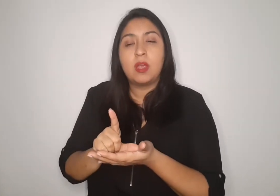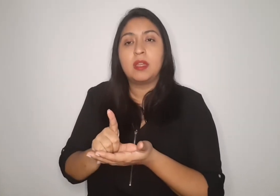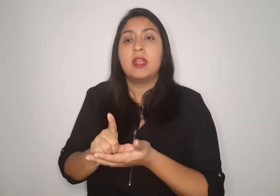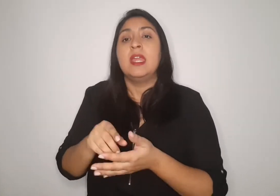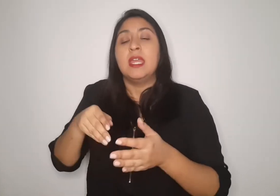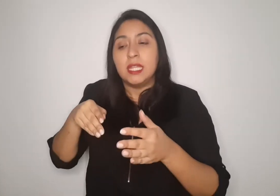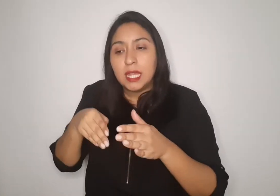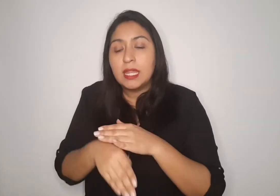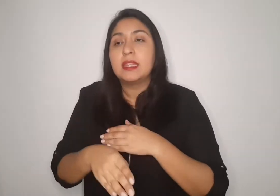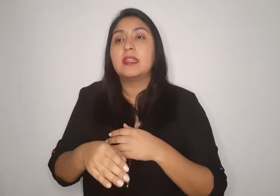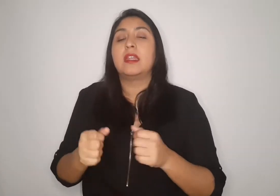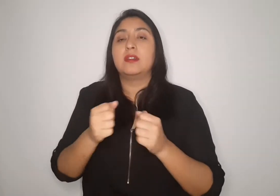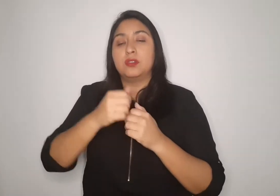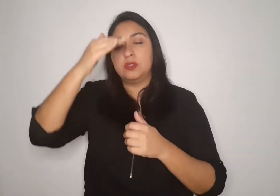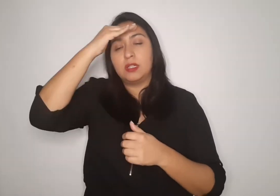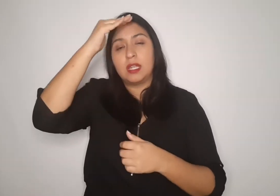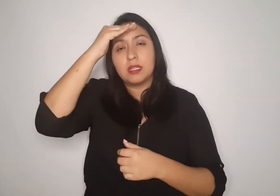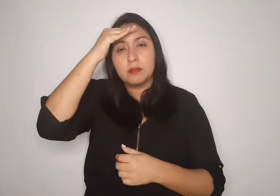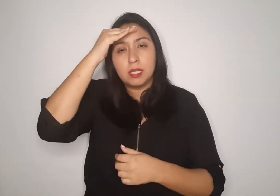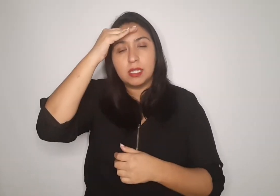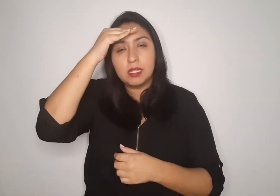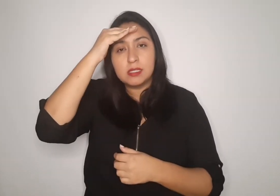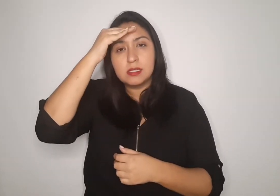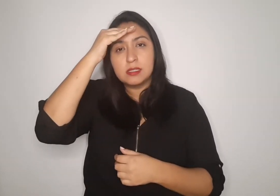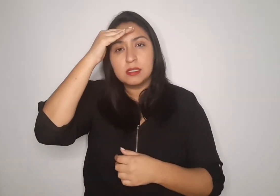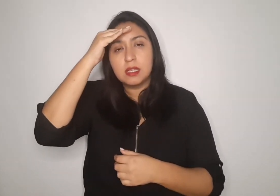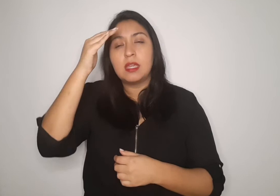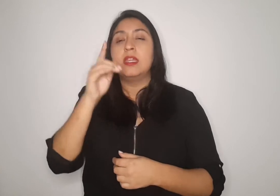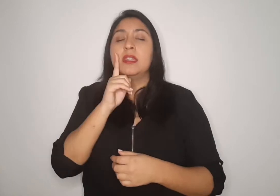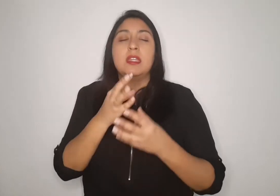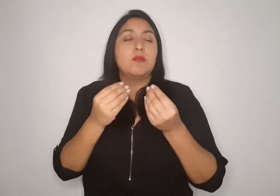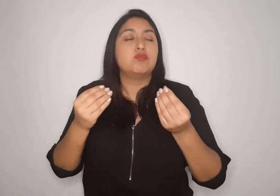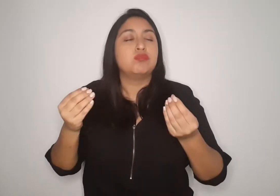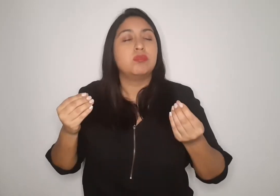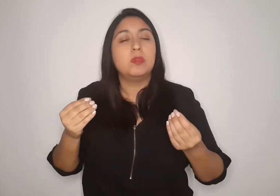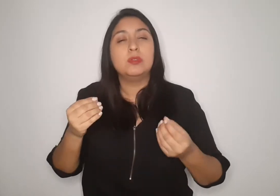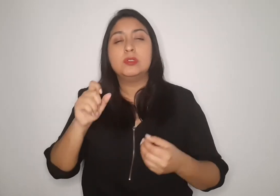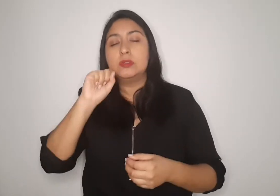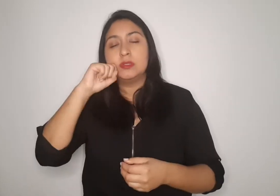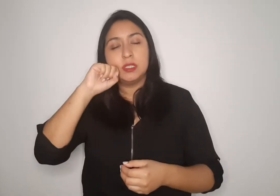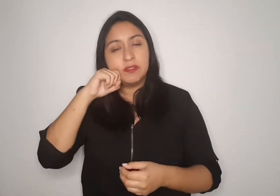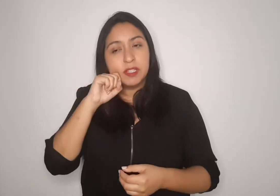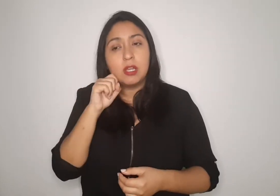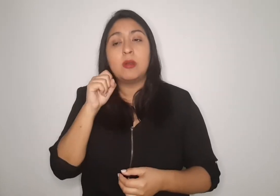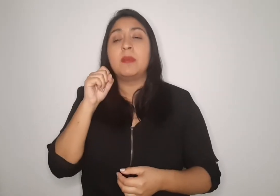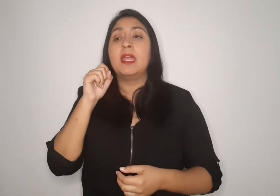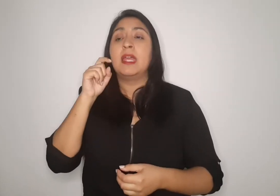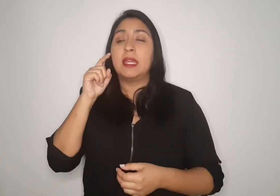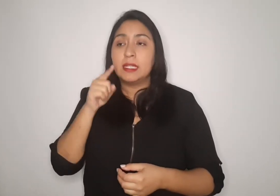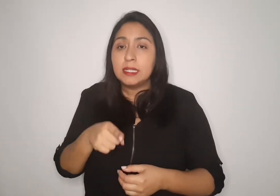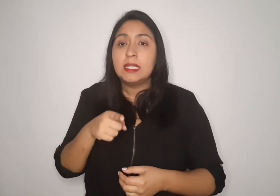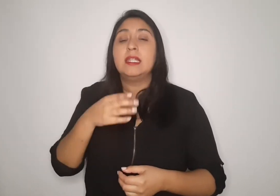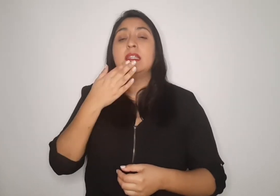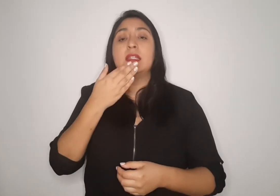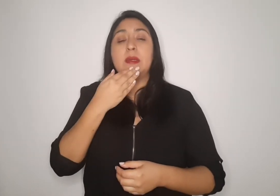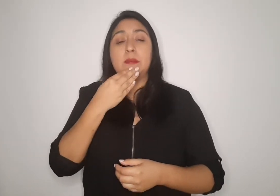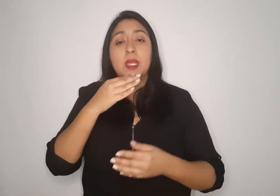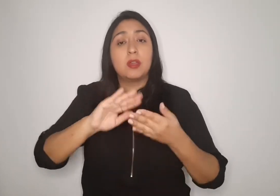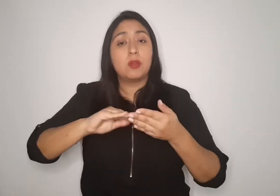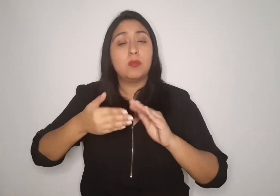esta experiencia, que tiene tanto significado para ti y también para la comunidad mapuche? Bueno, primero que